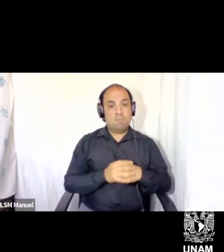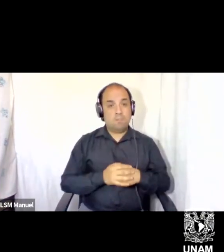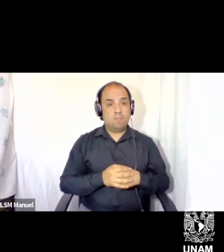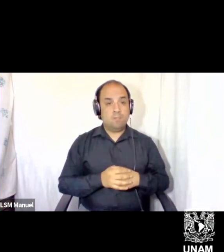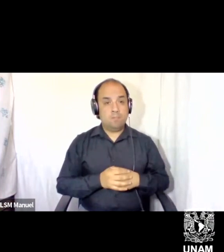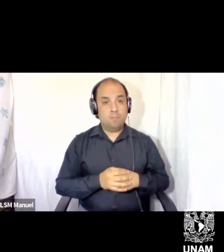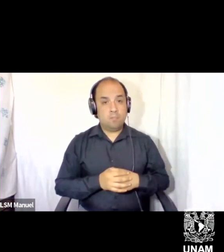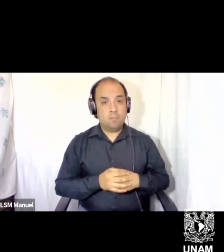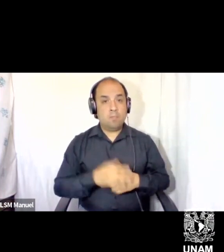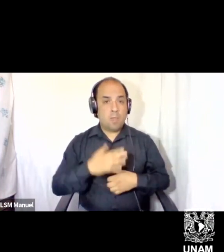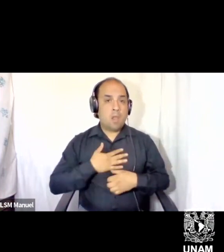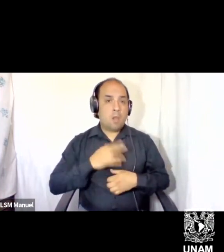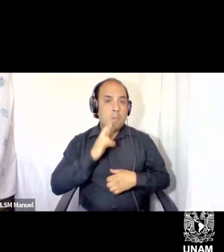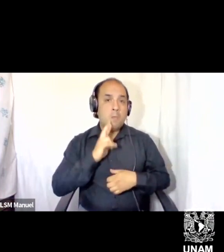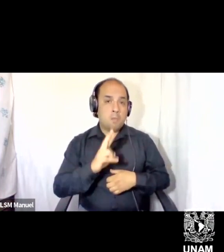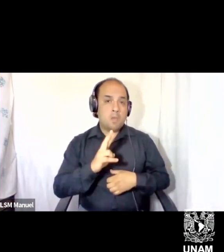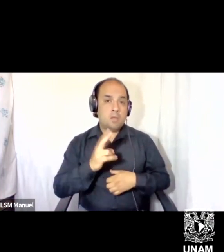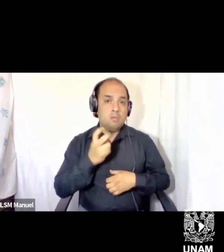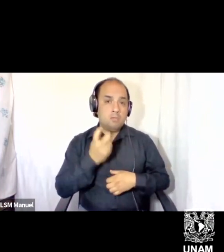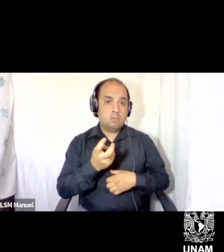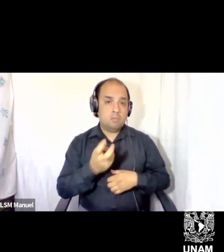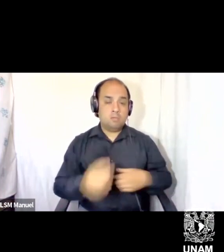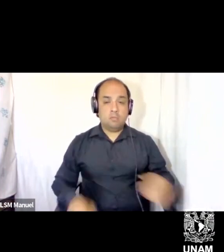lo que puedo responder al respecto.